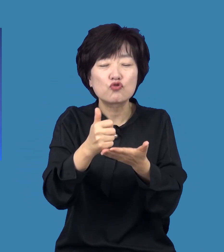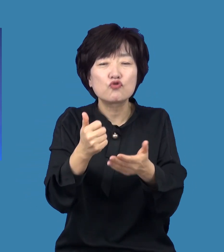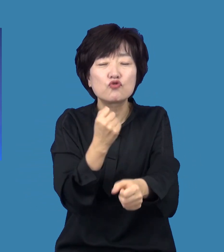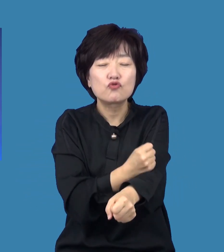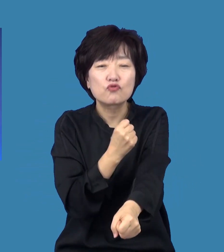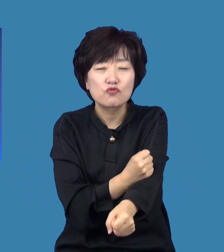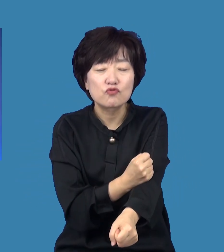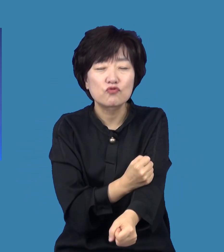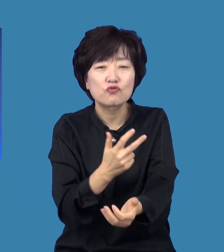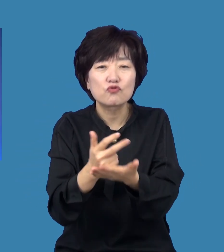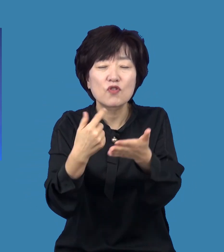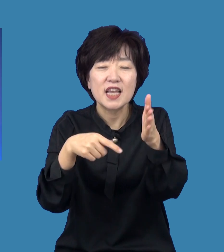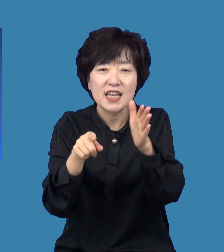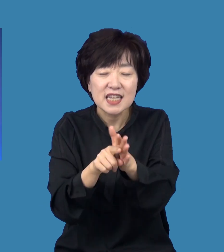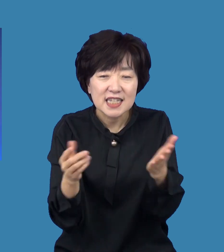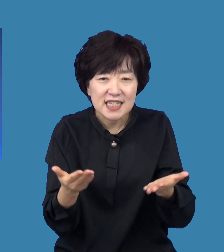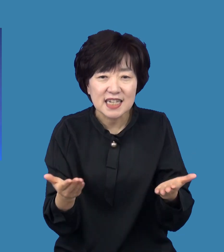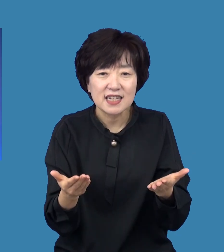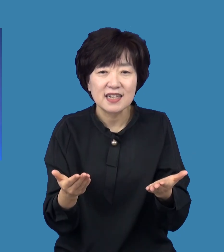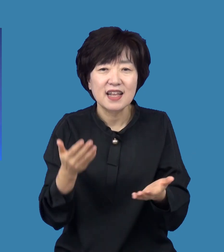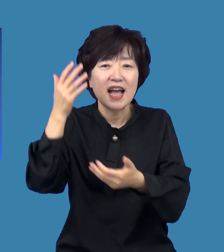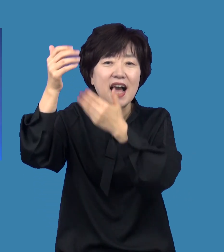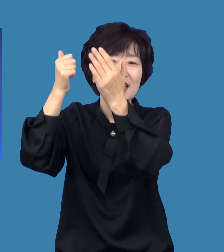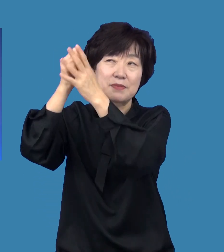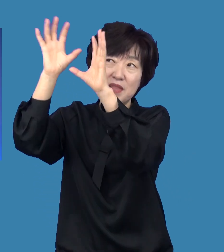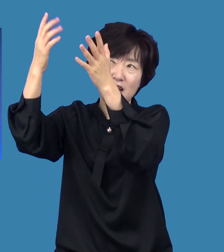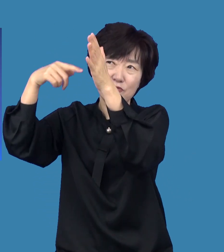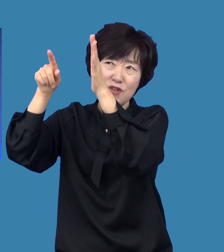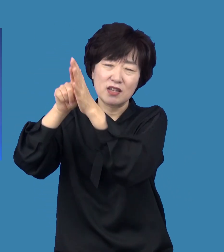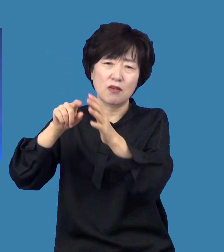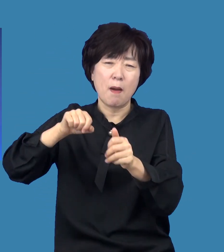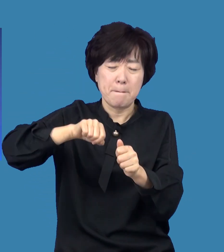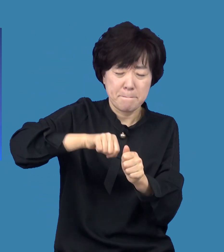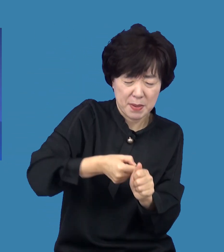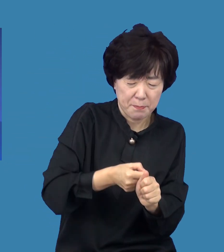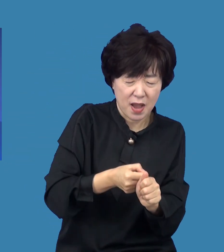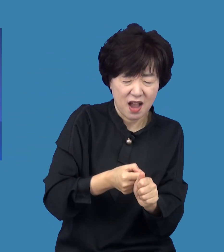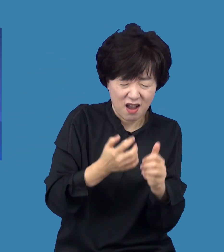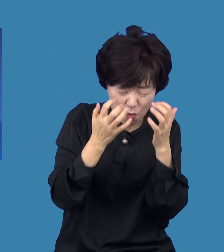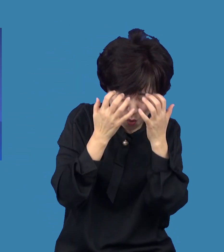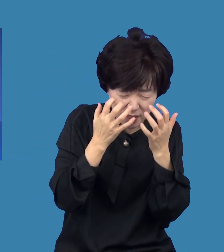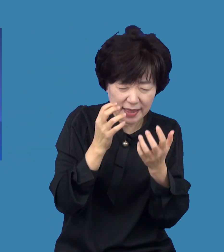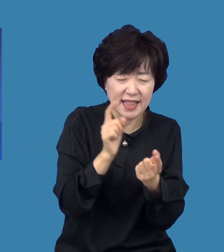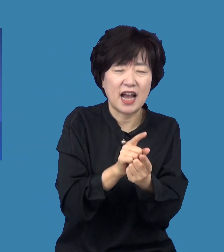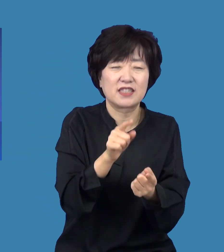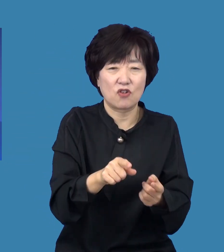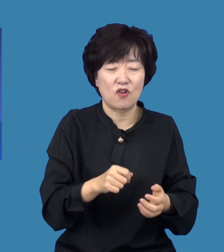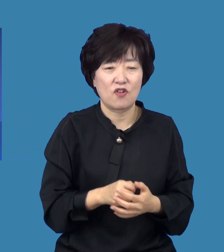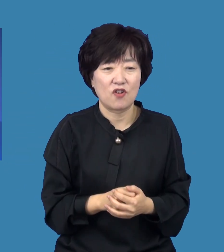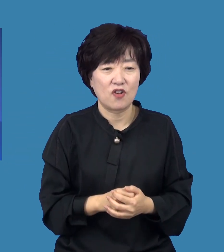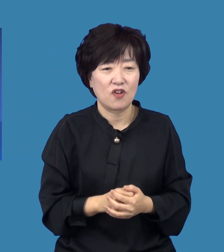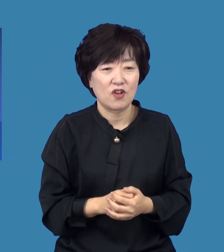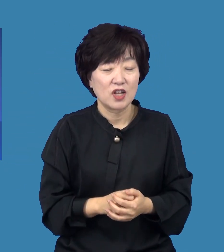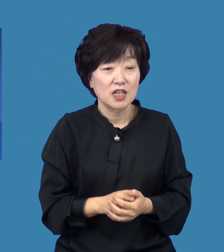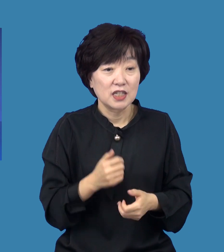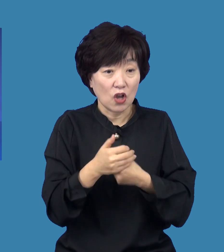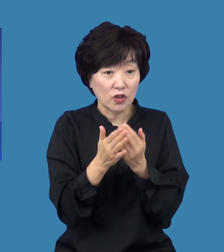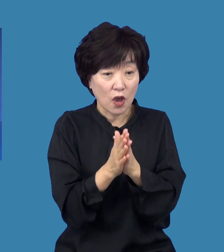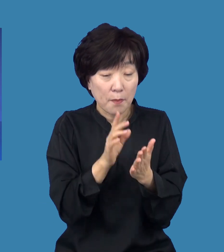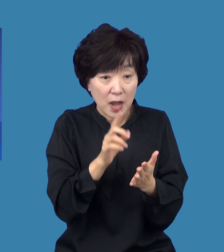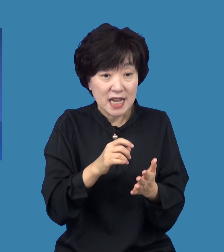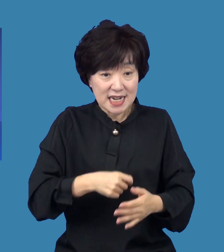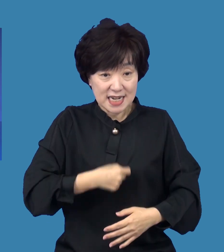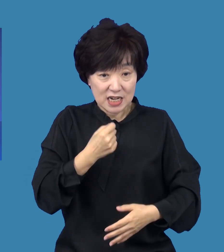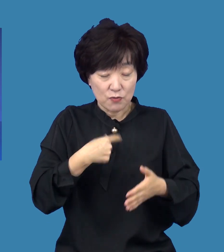수고하는 것은 하나님 나라를 위해서 핍박을 받는 것입니다. 성경이 이렇게 얘기합니다. 시작. 의를